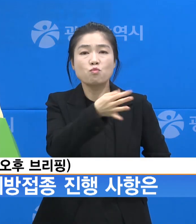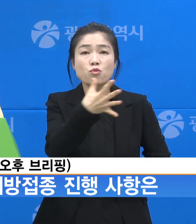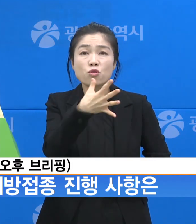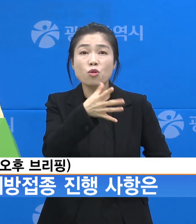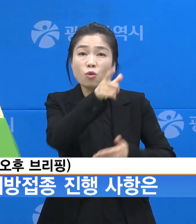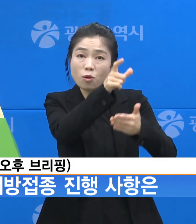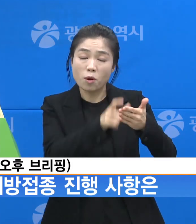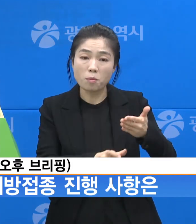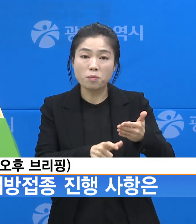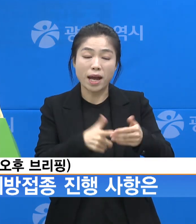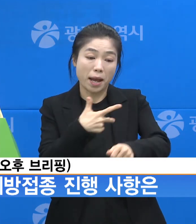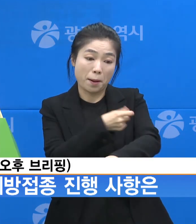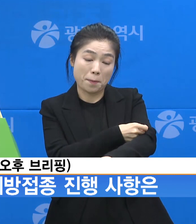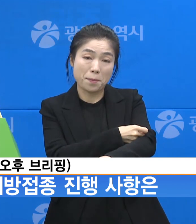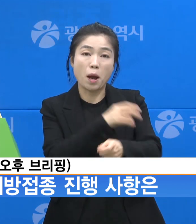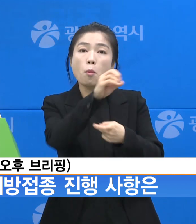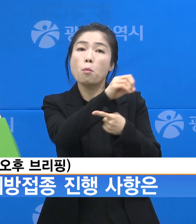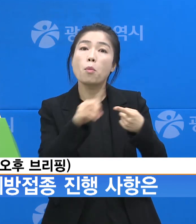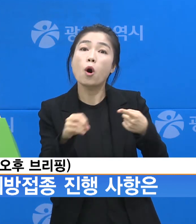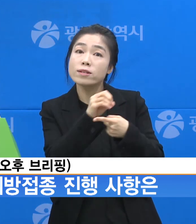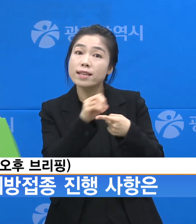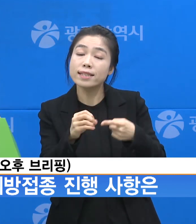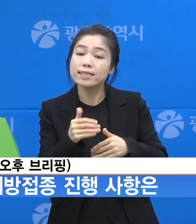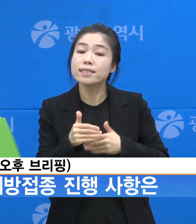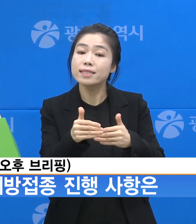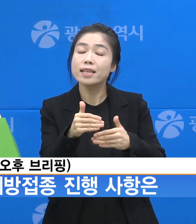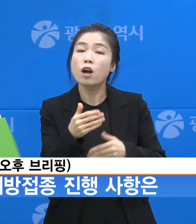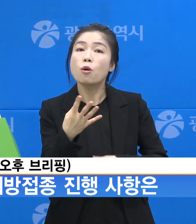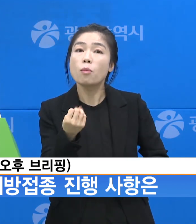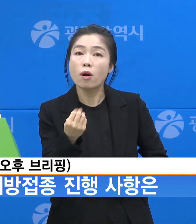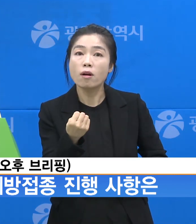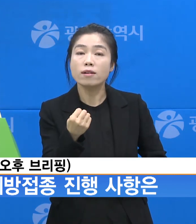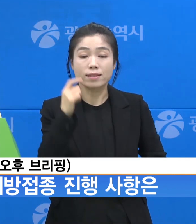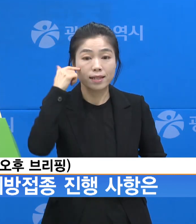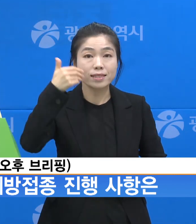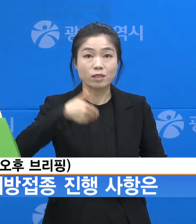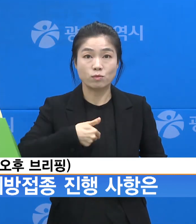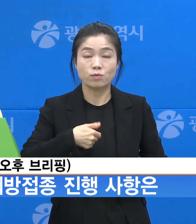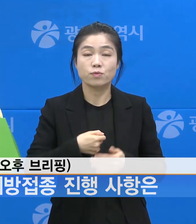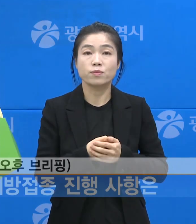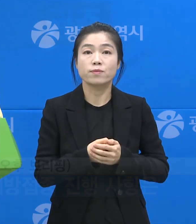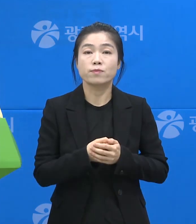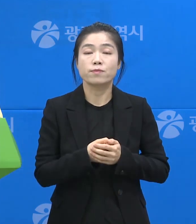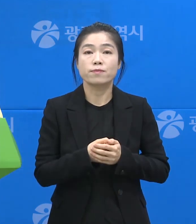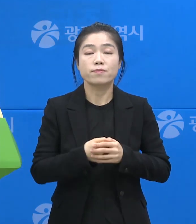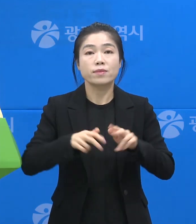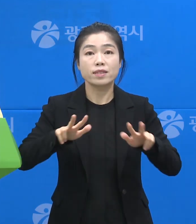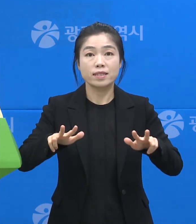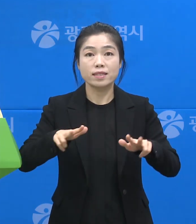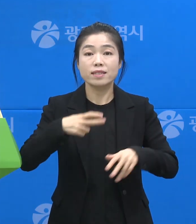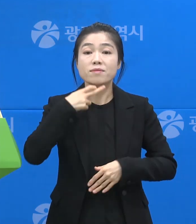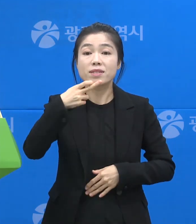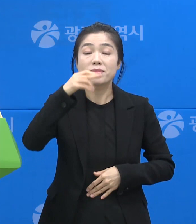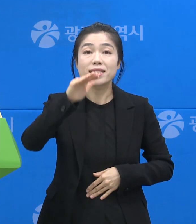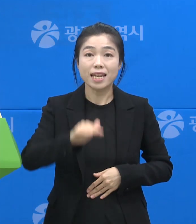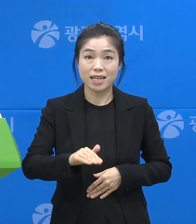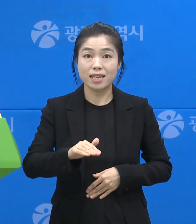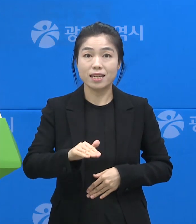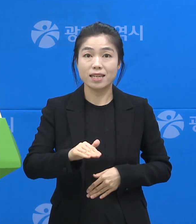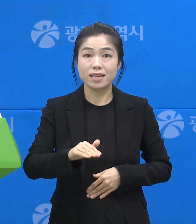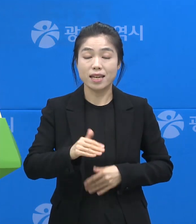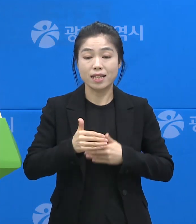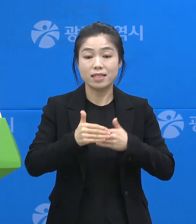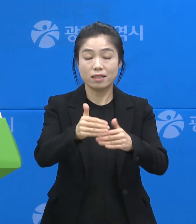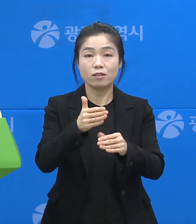대상자 예방접종 퍼센트가 어느 정도 진행되었는지 질문이 있으셨습니다. 지금 현재 12세 이하가